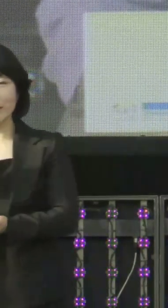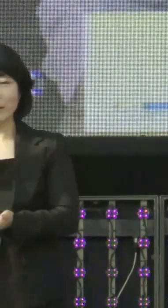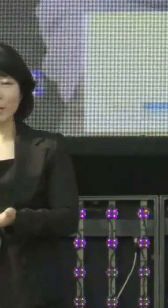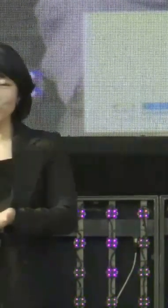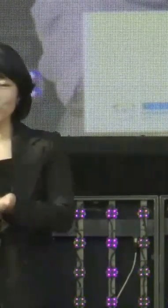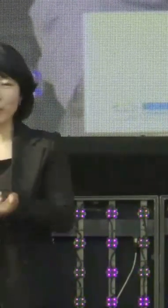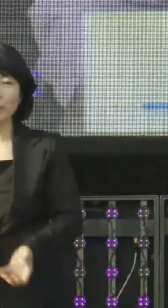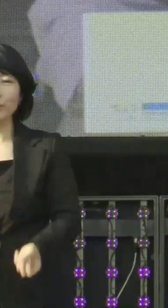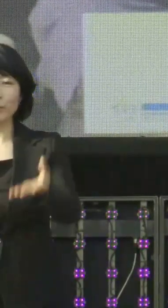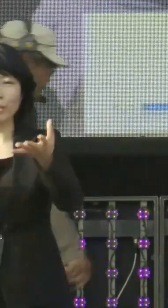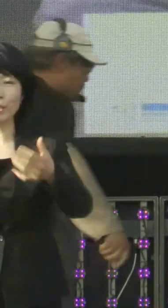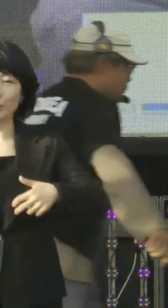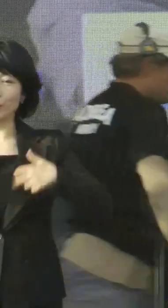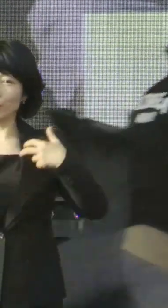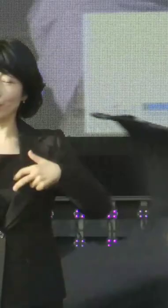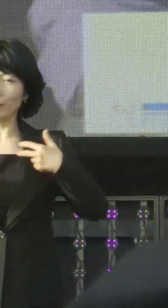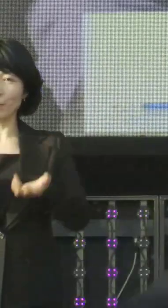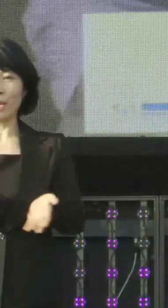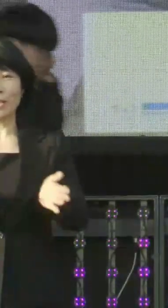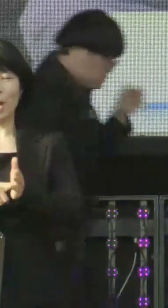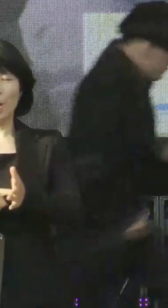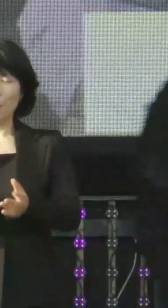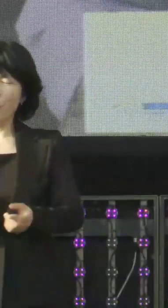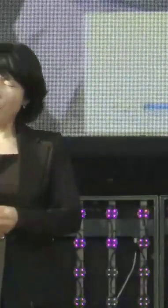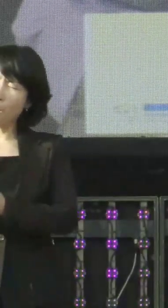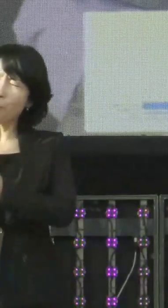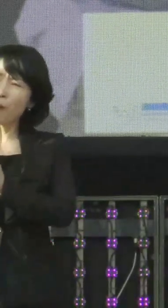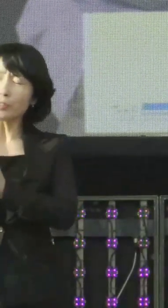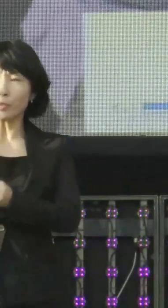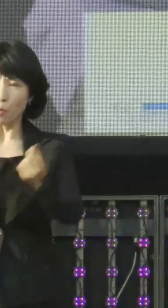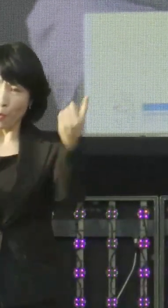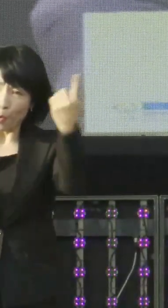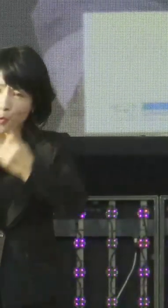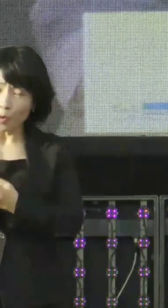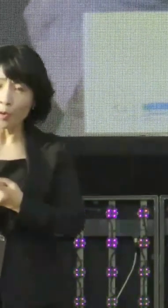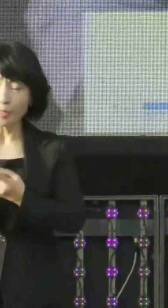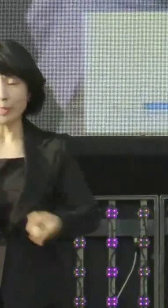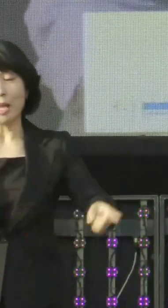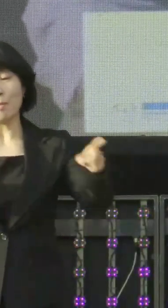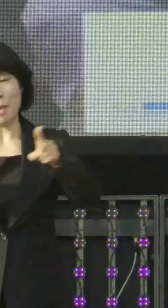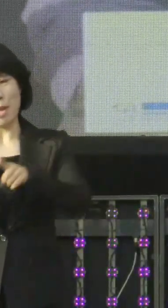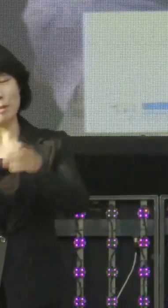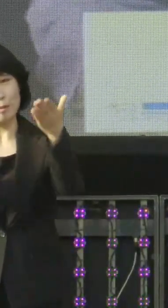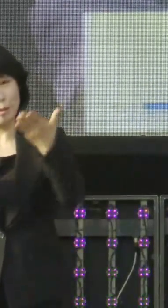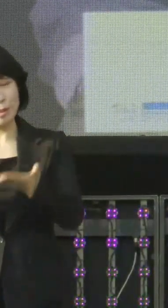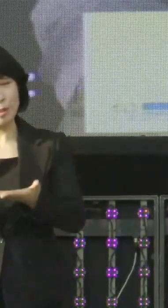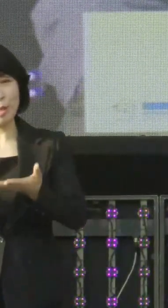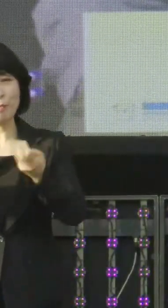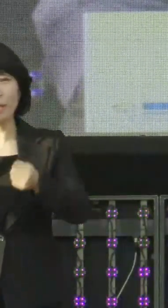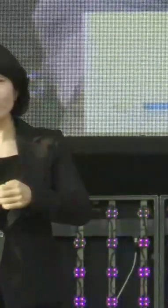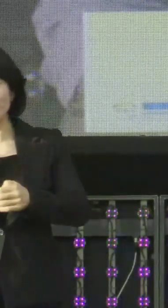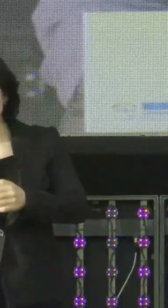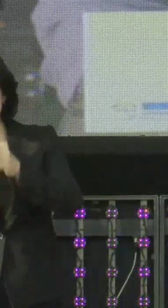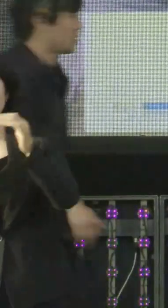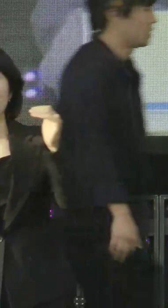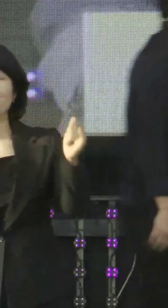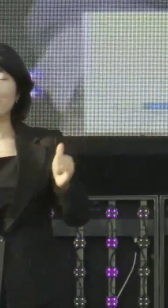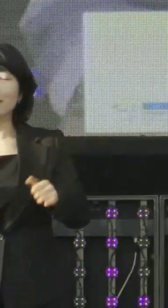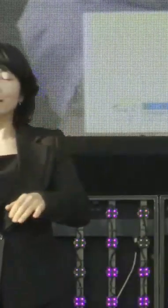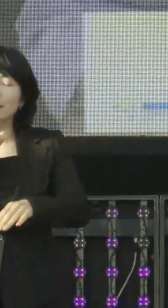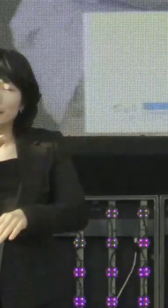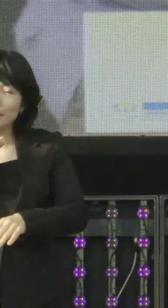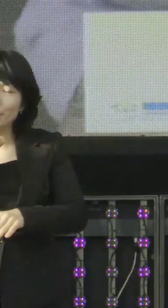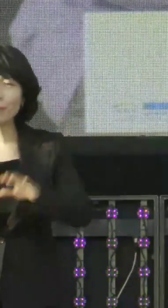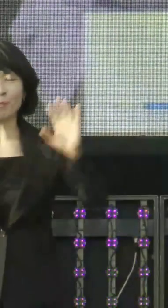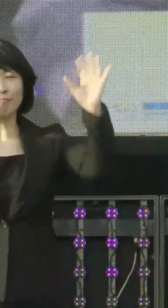도자기 축제를 즐기시기 위해 먼 길을 마다않고 함께 해주신 많은 관람객 여러분,